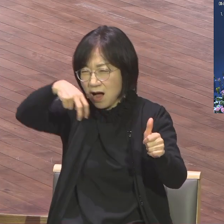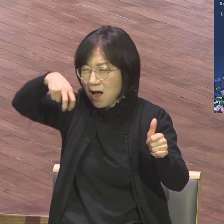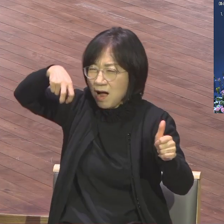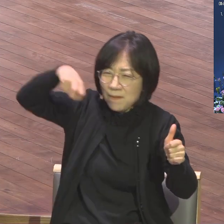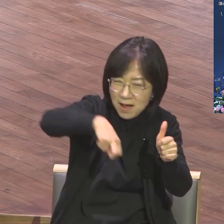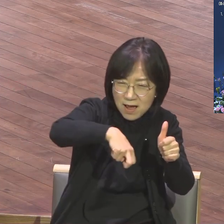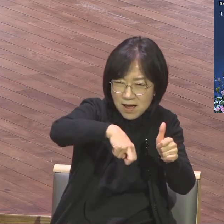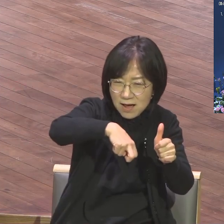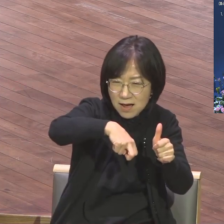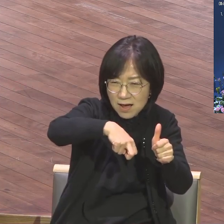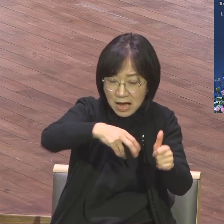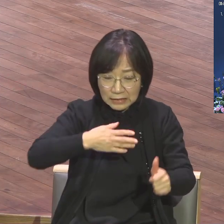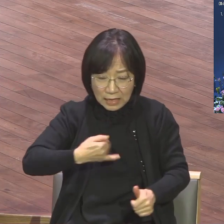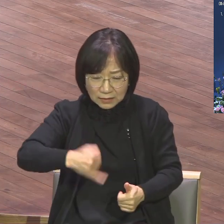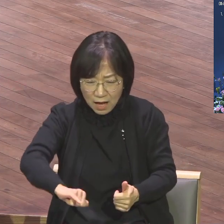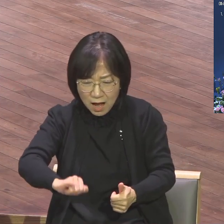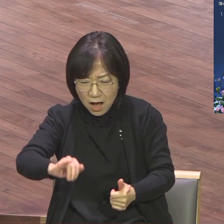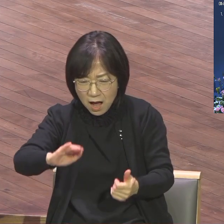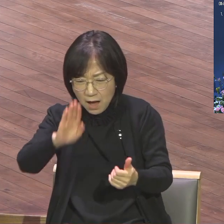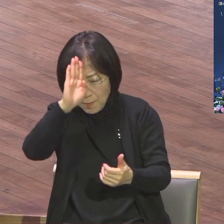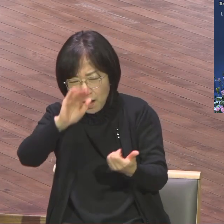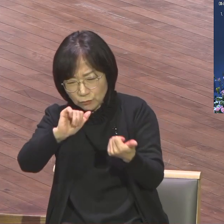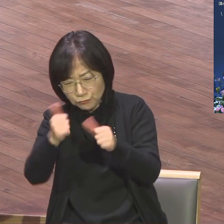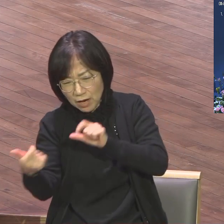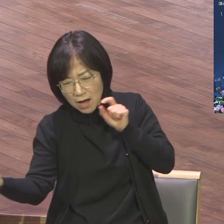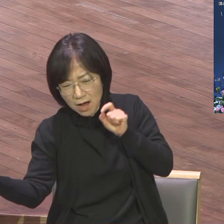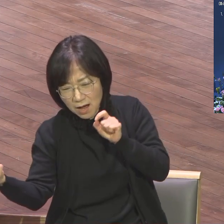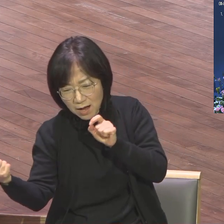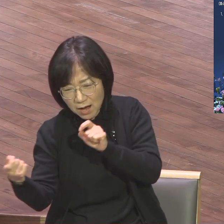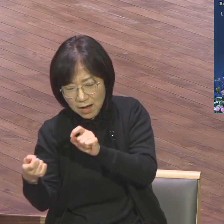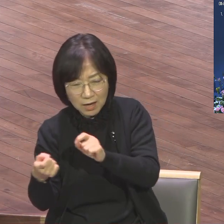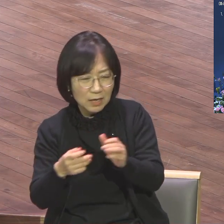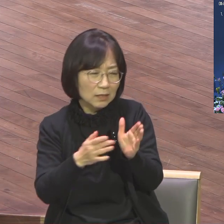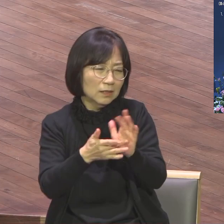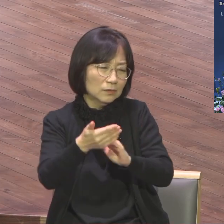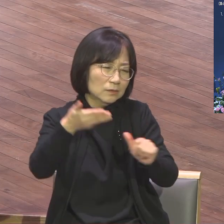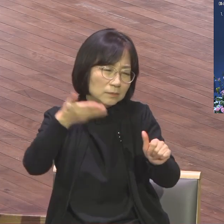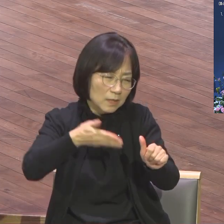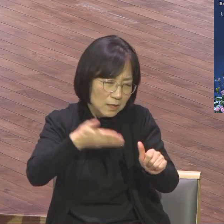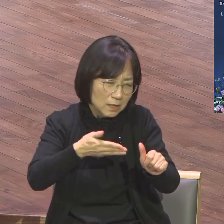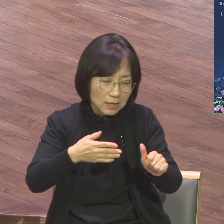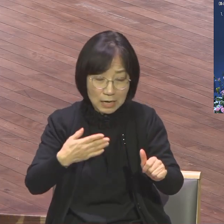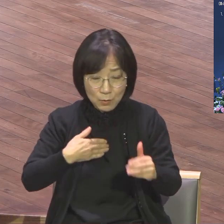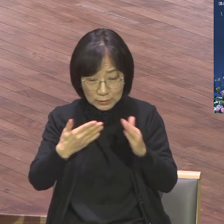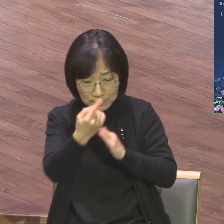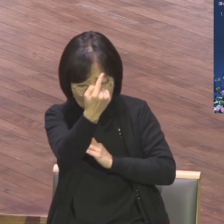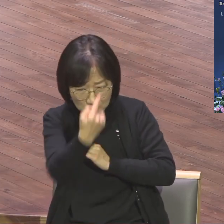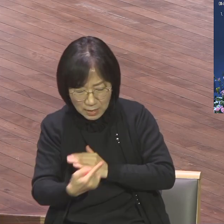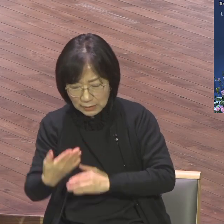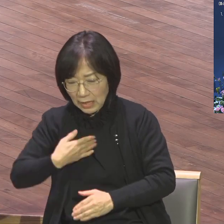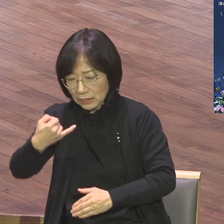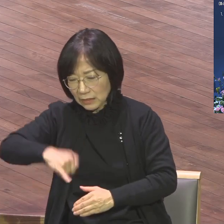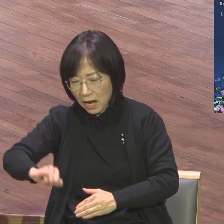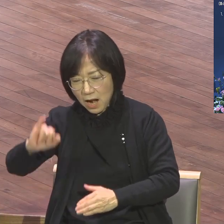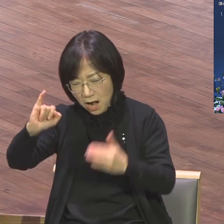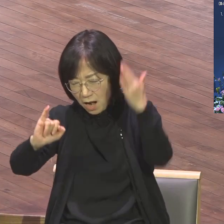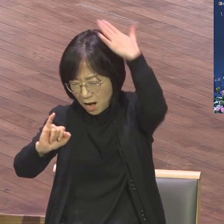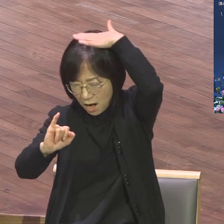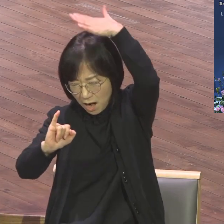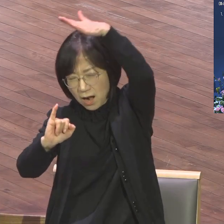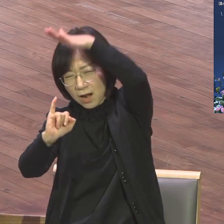딸이 죽게 되어 죽어가고 있는데 예수님 오셔서 손을 얹으시고 내 딸을 좀